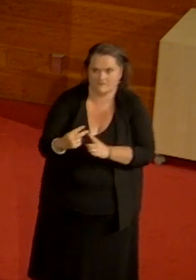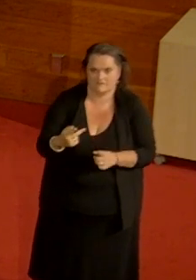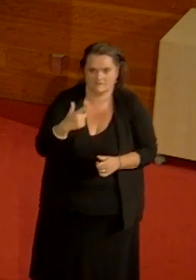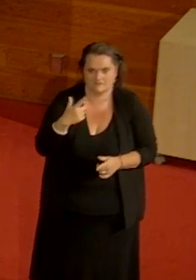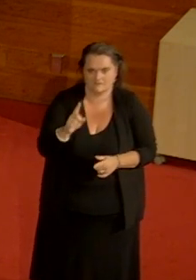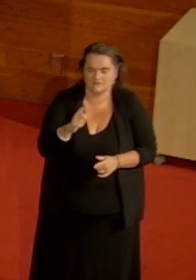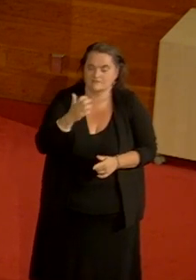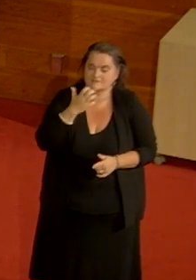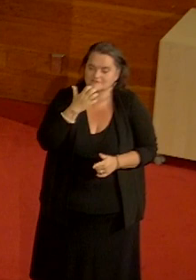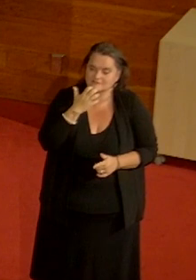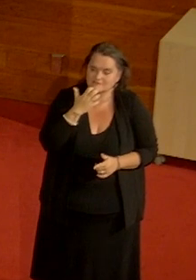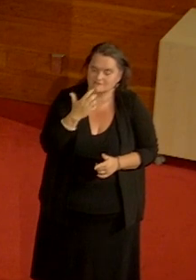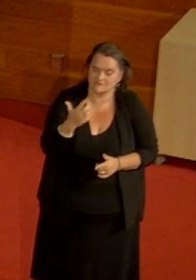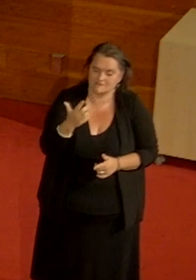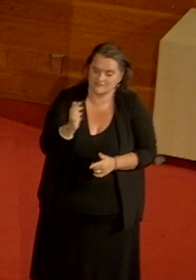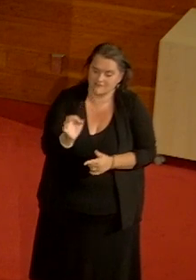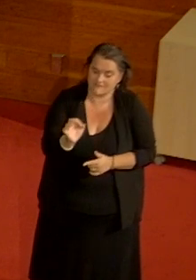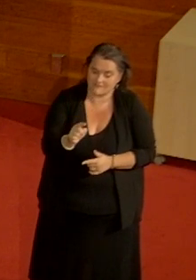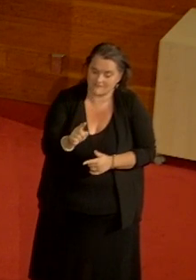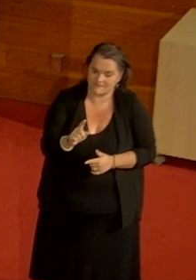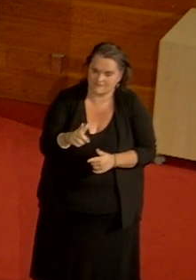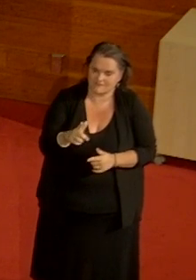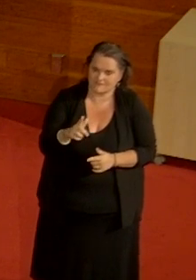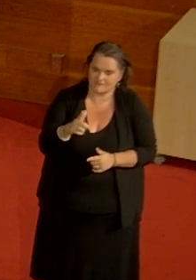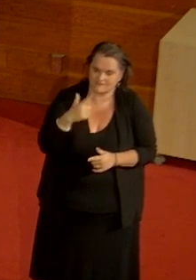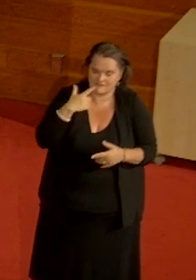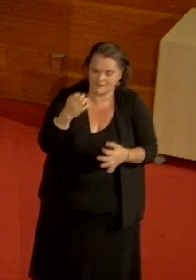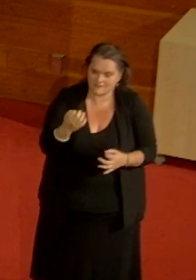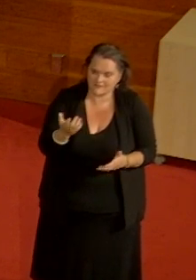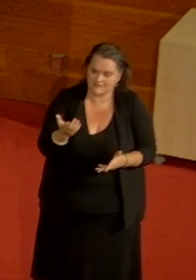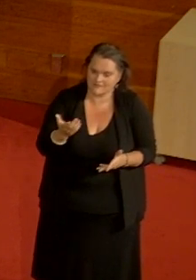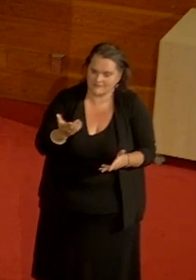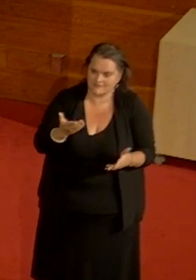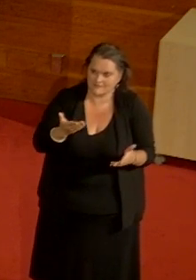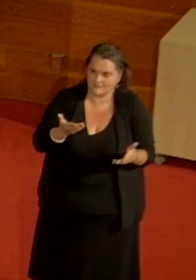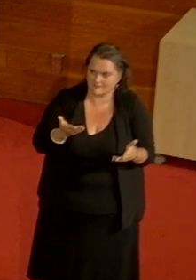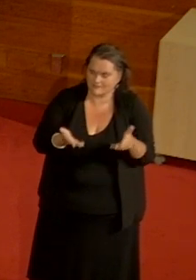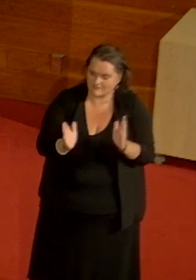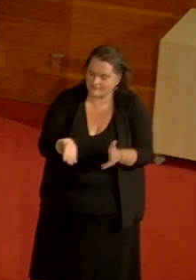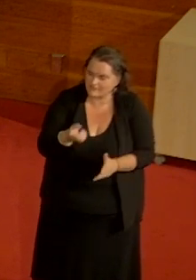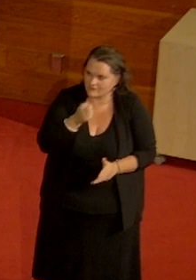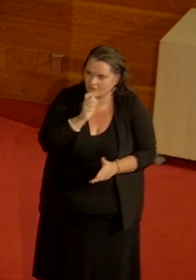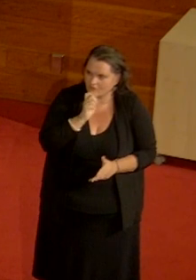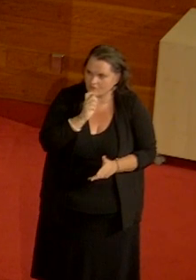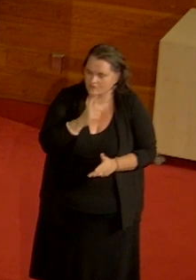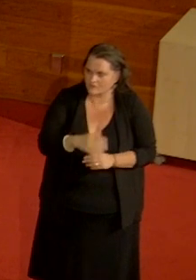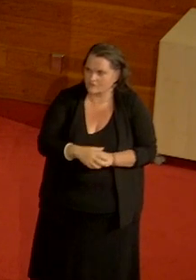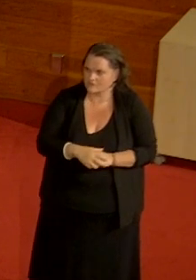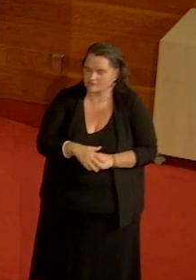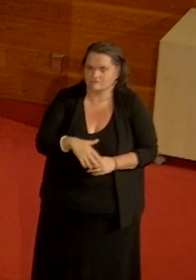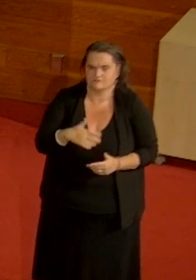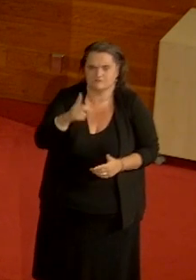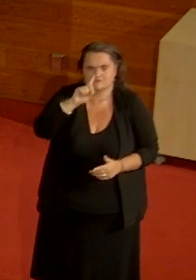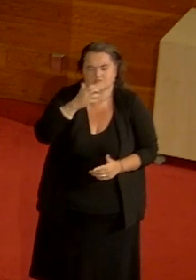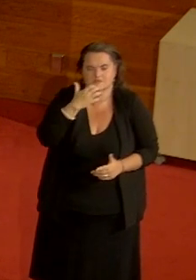propia en la en cómo se conforma esa realidad es decir qu A qué nos podemos asir si todo